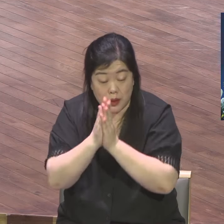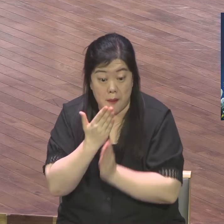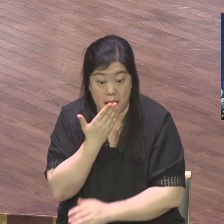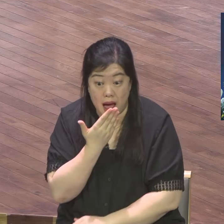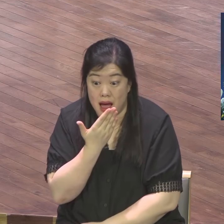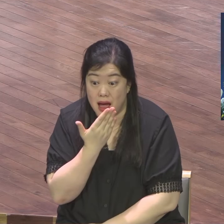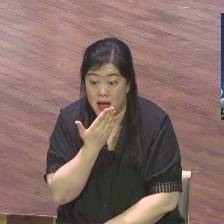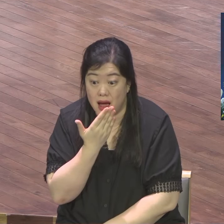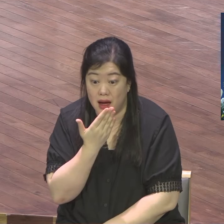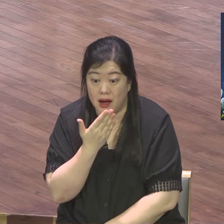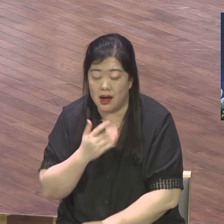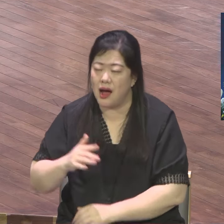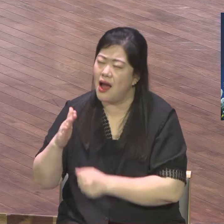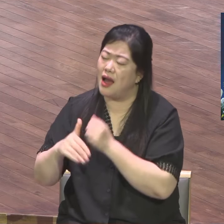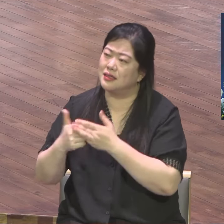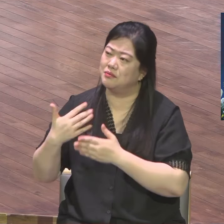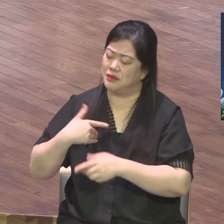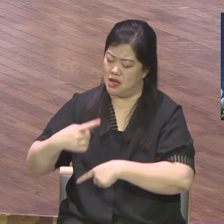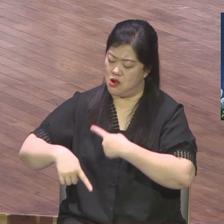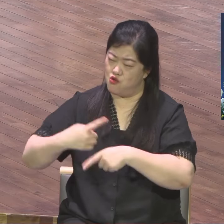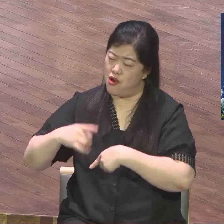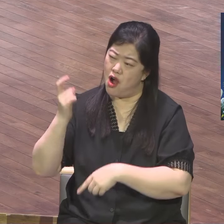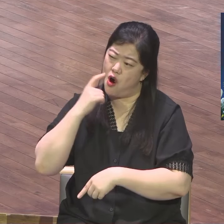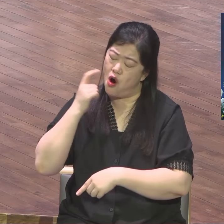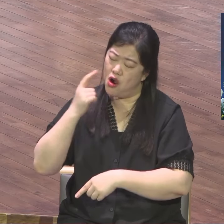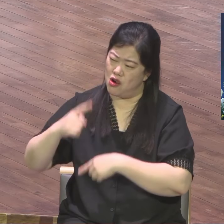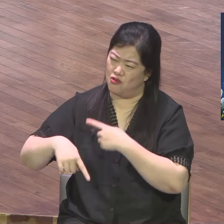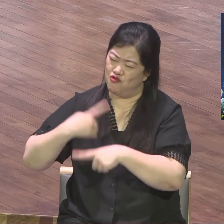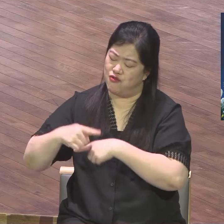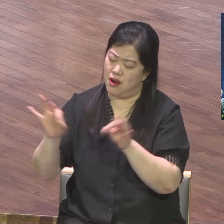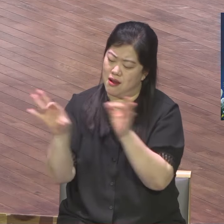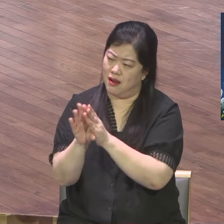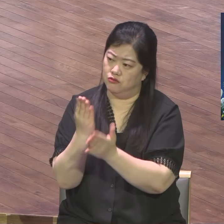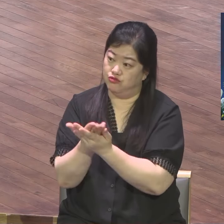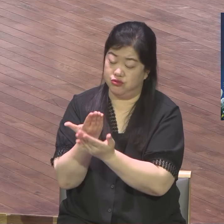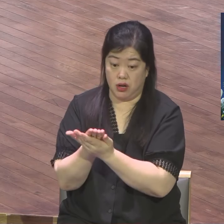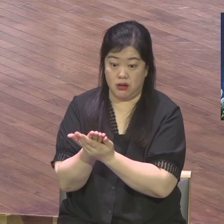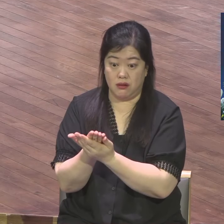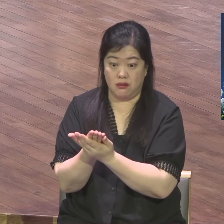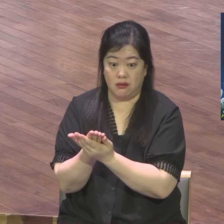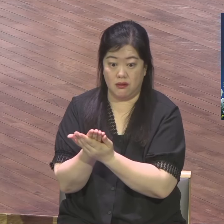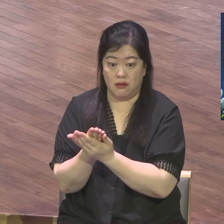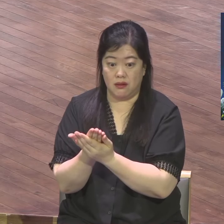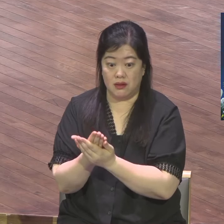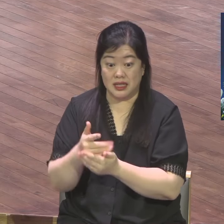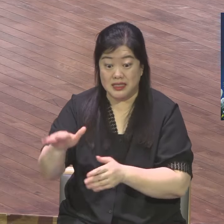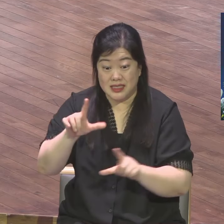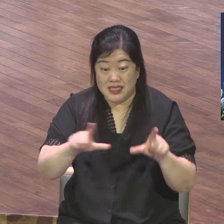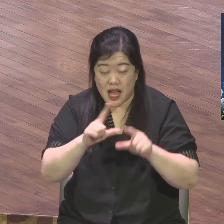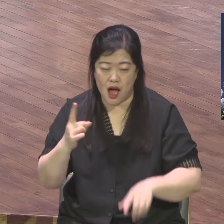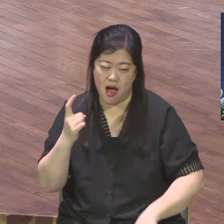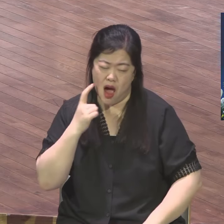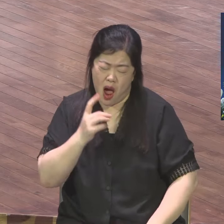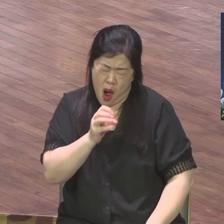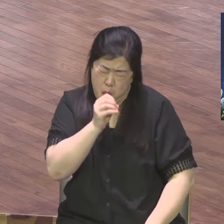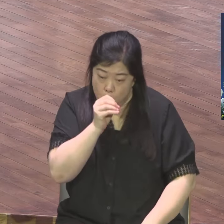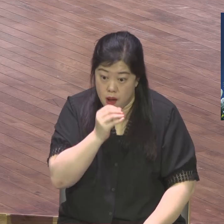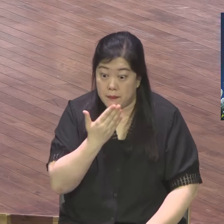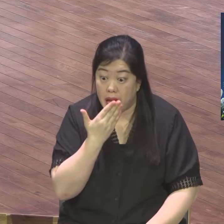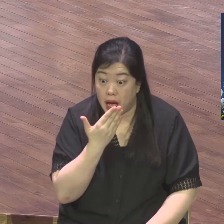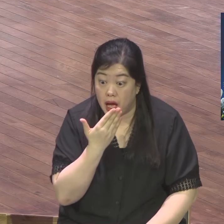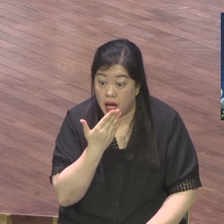정직과 진실한 삶. 특별히 이 부분은요, 우리가 흔히 생각하는 정직의 개념을 뛰어넘는 영적이고